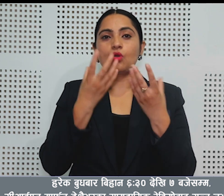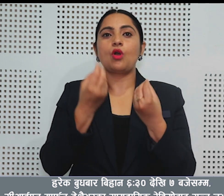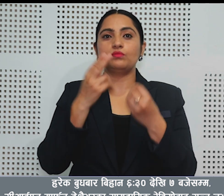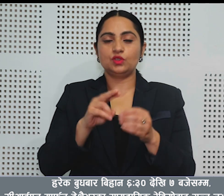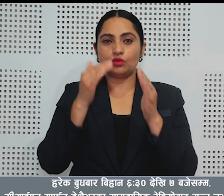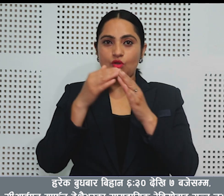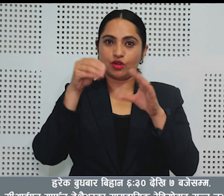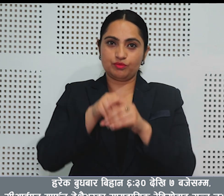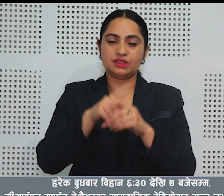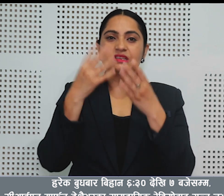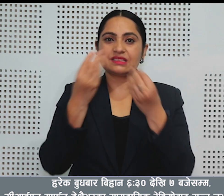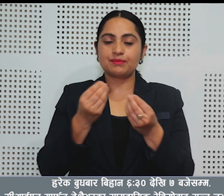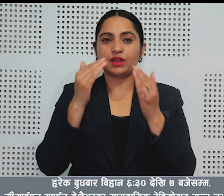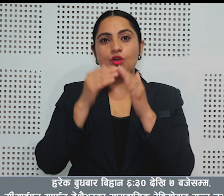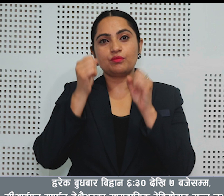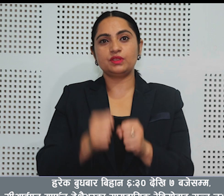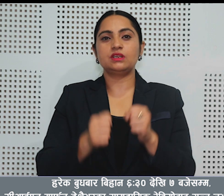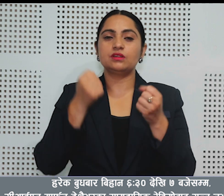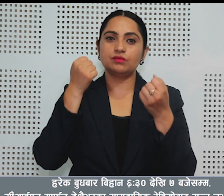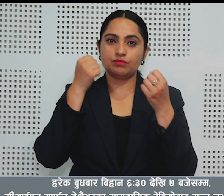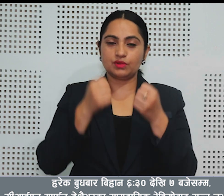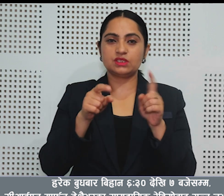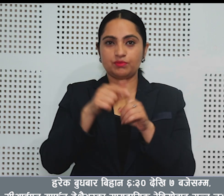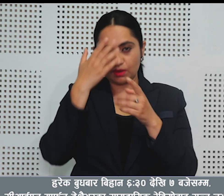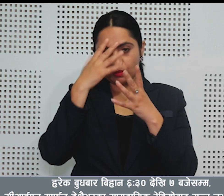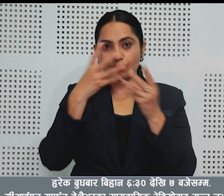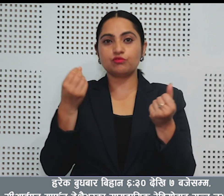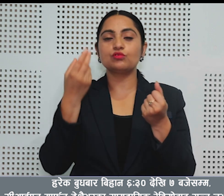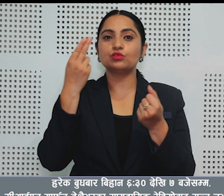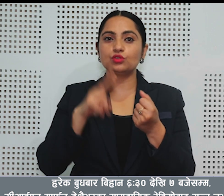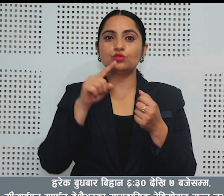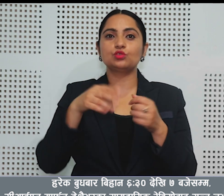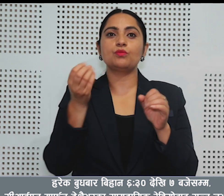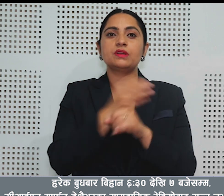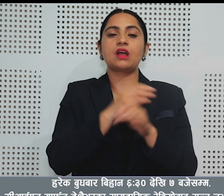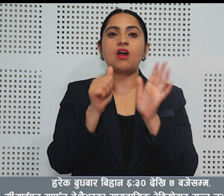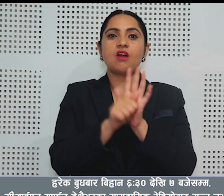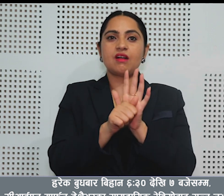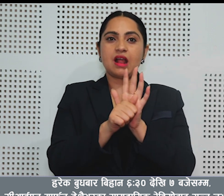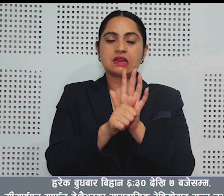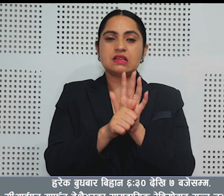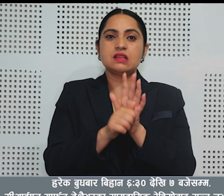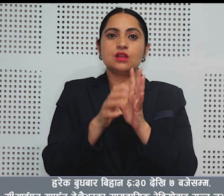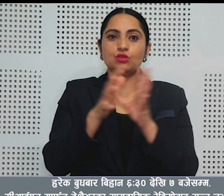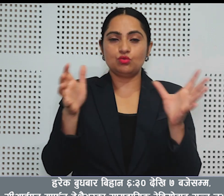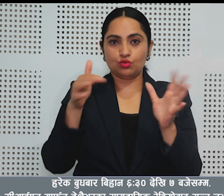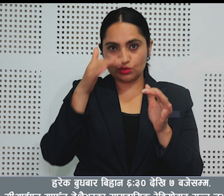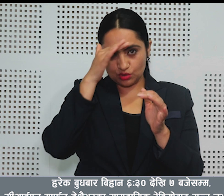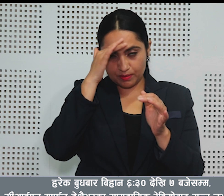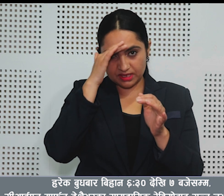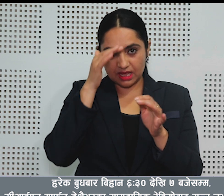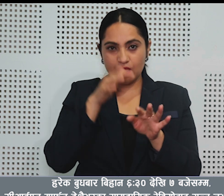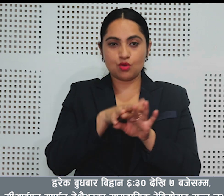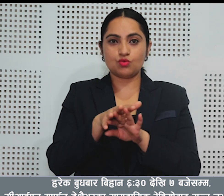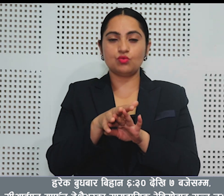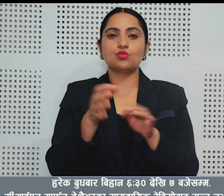हामीले सामान्य होम आइसोलेसनमा बसेर पनि यो निको हुने अवस्था चाहिँ हामीले देख्यौँ होइन। योभन्दा अगाडि चाहिँ त्यस्तो समस्या धेरै केसहरूलाई